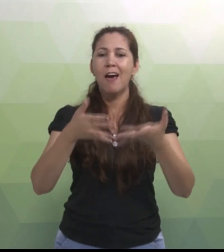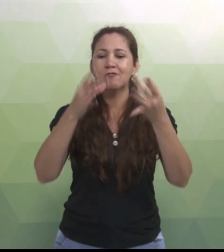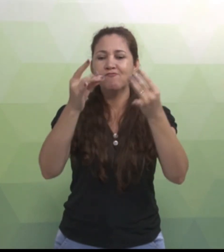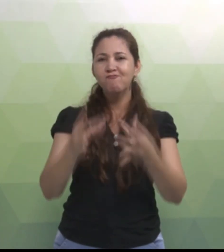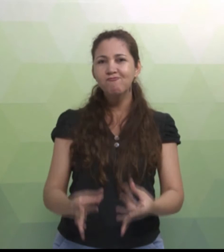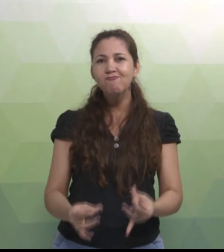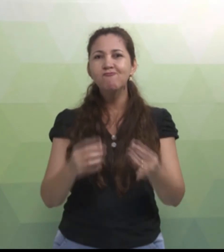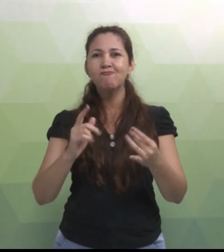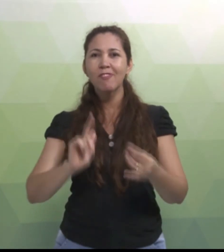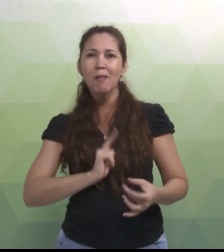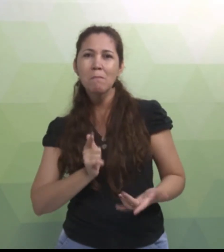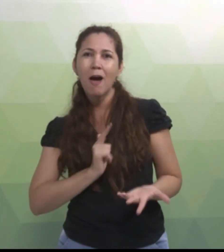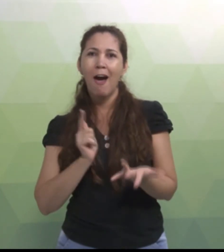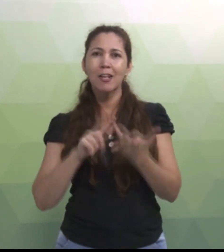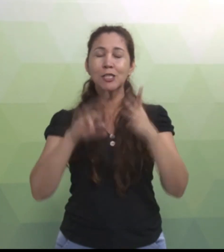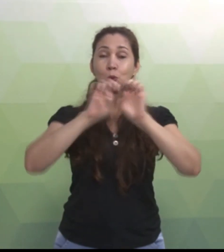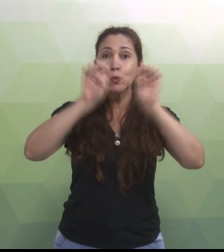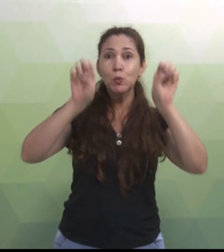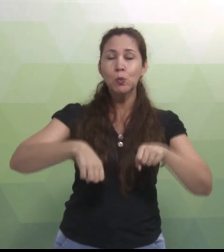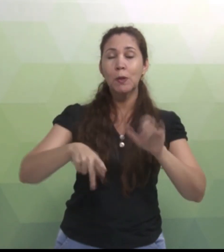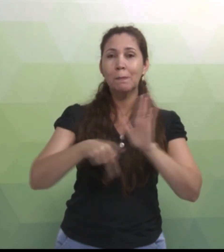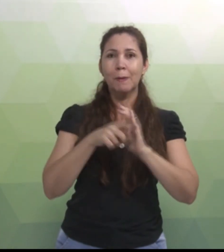aspectos gramaticais, estrutura linguística, não.